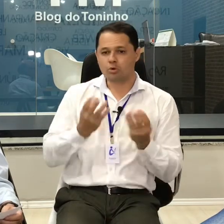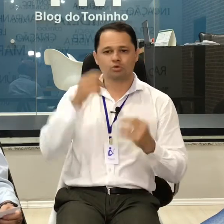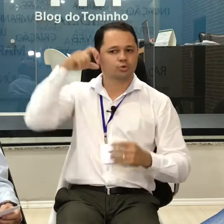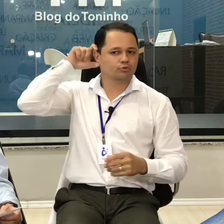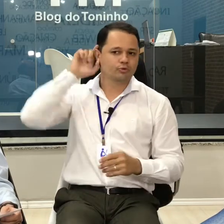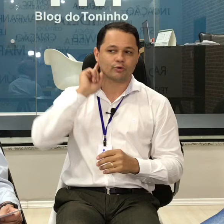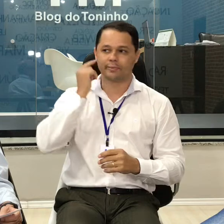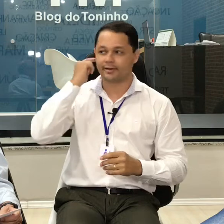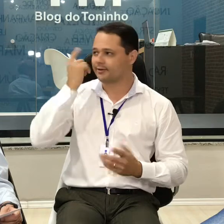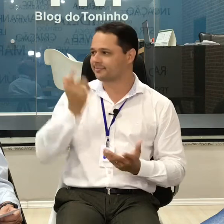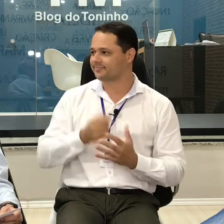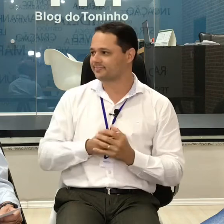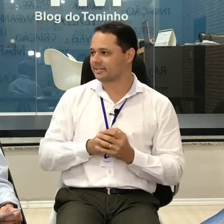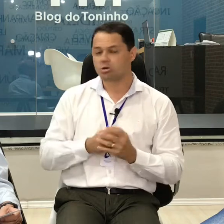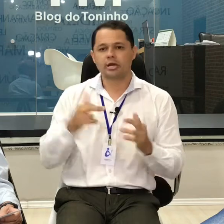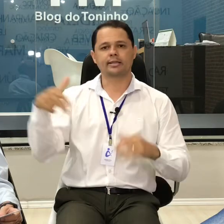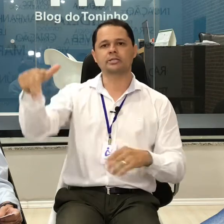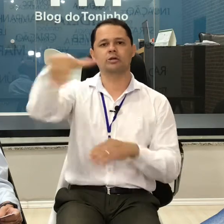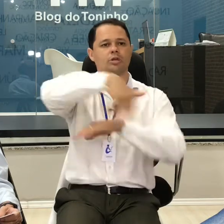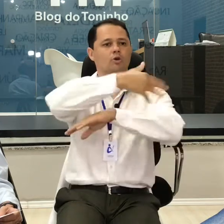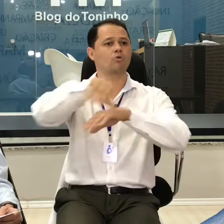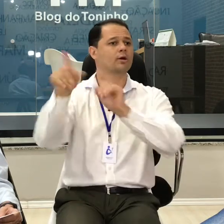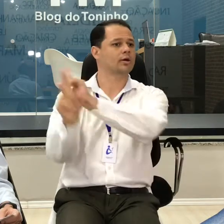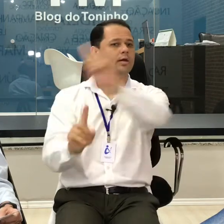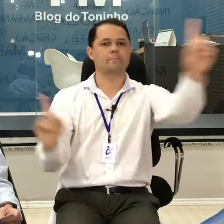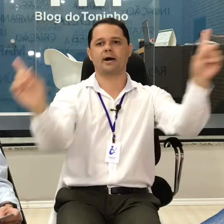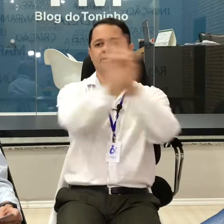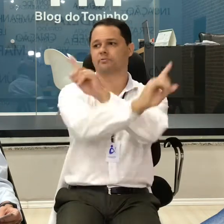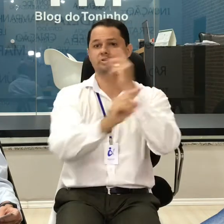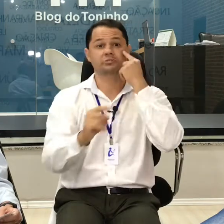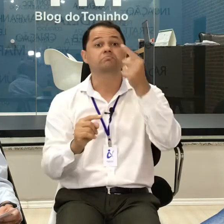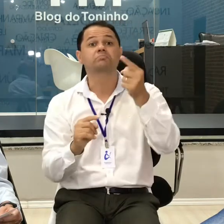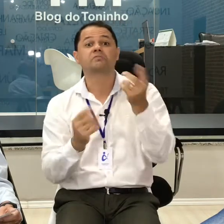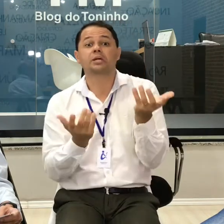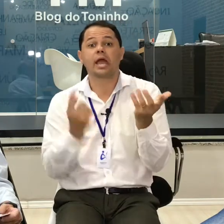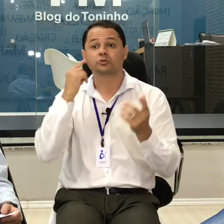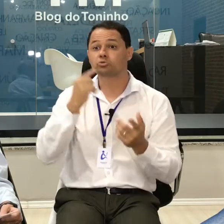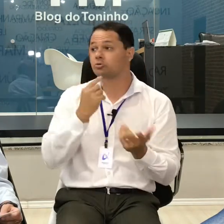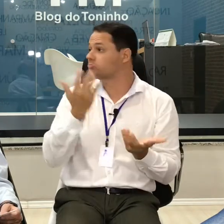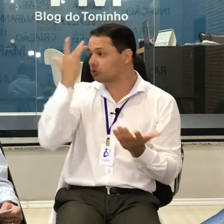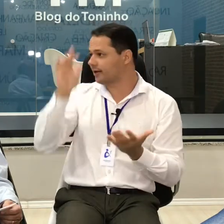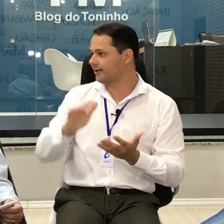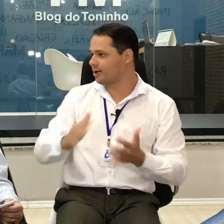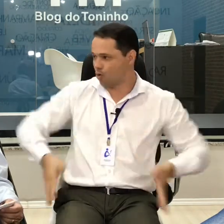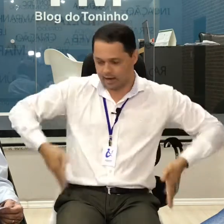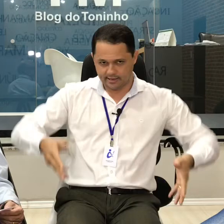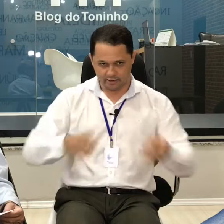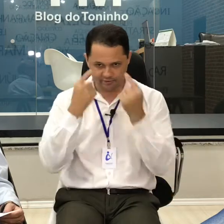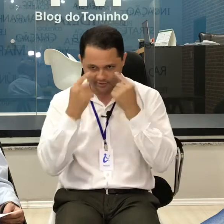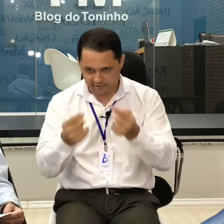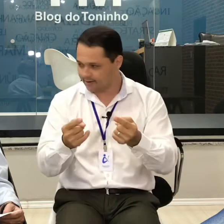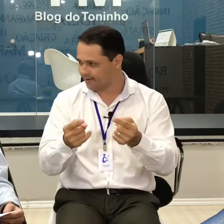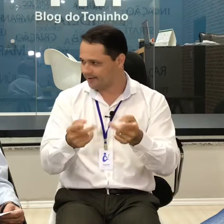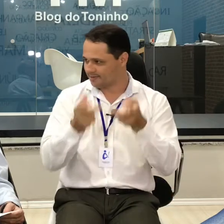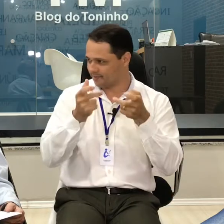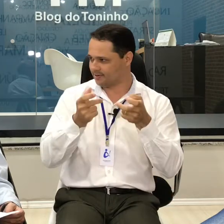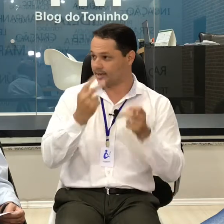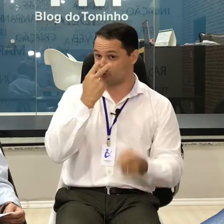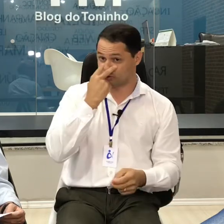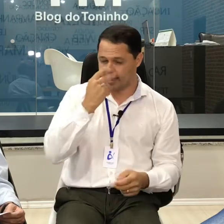surdos não usam aparelho. E aí ele está andando na rua, ele passa por você. Você vê, é surdo? Não sei. O cadeirante você vê, você percebe. O cego,